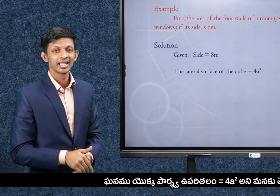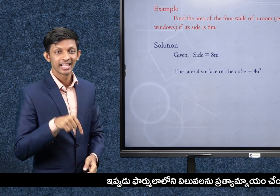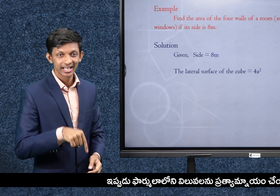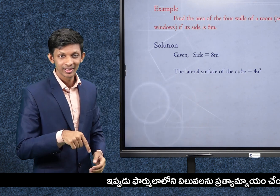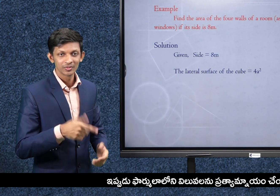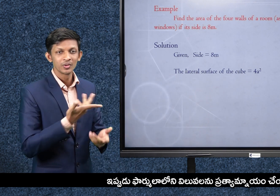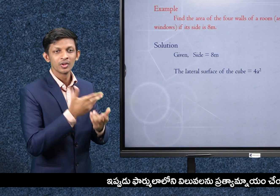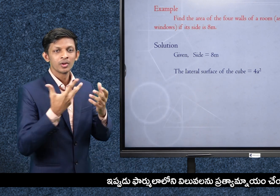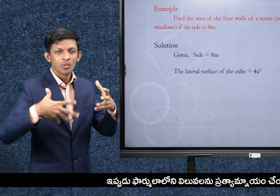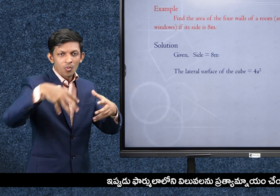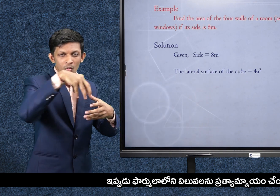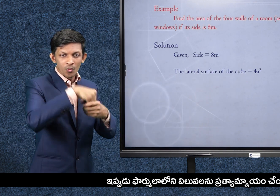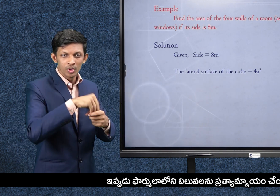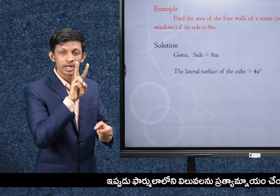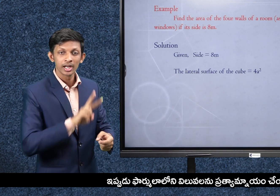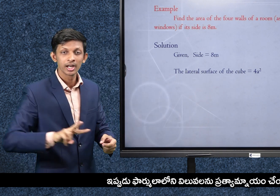ఇప్పుడు ఫార్ములాలో ఈ విలువని ప్రత్యామ్నాయం చేద్దాం.